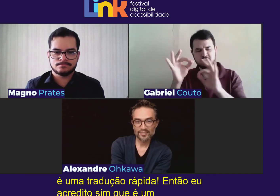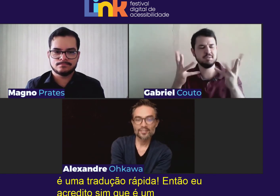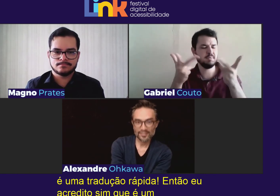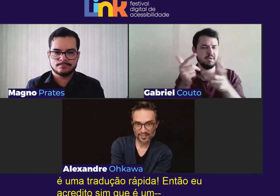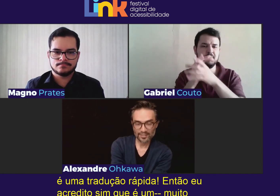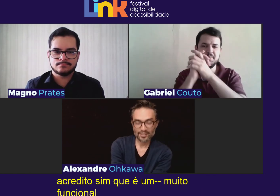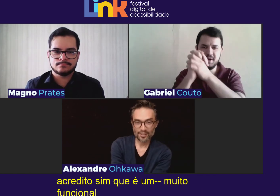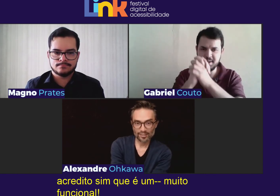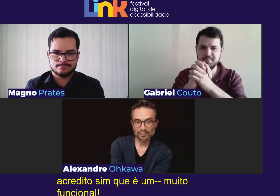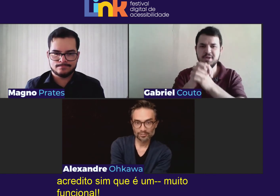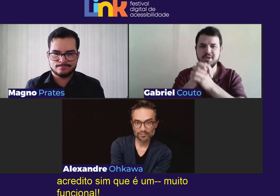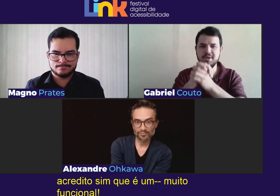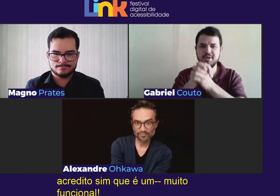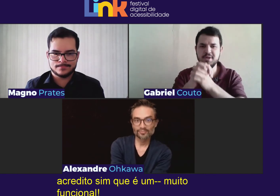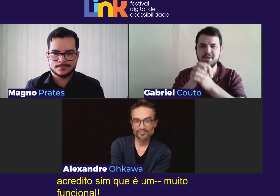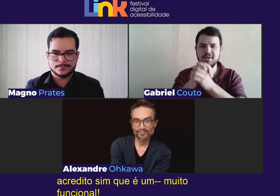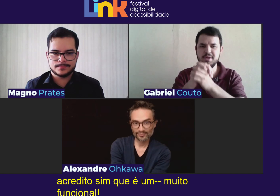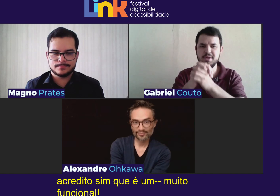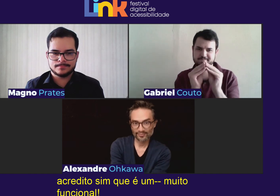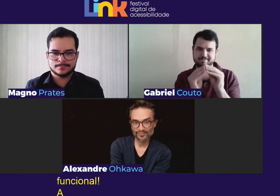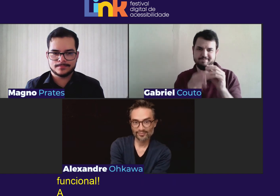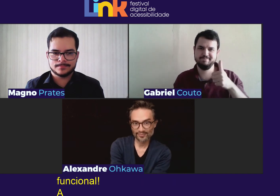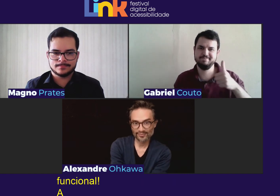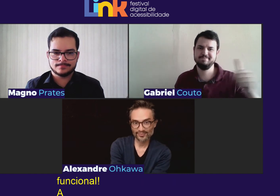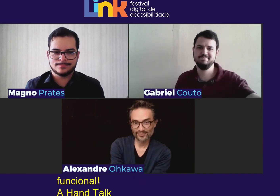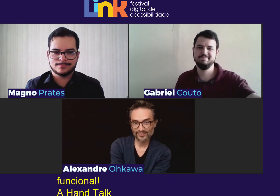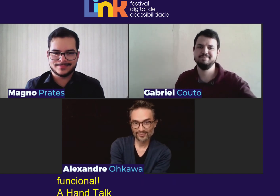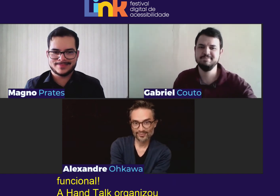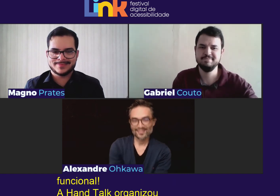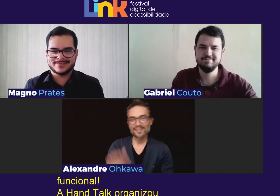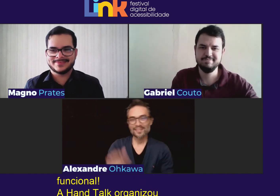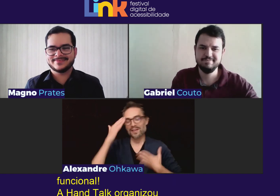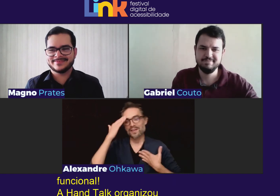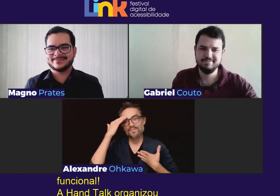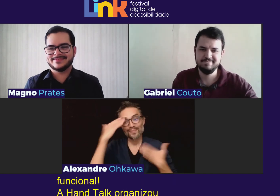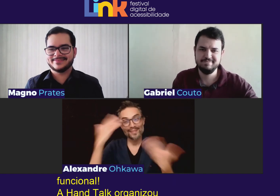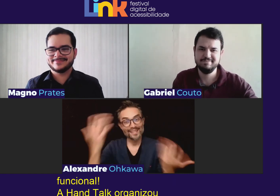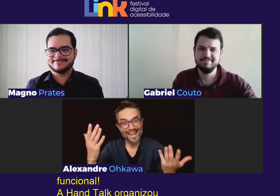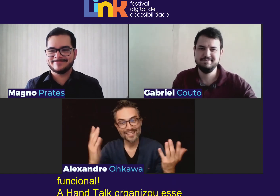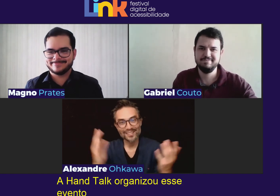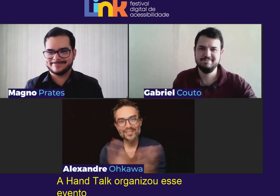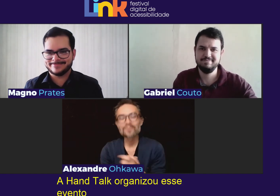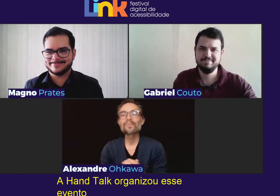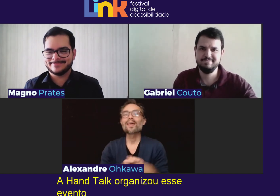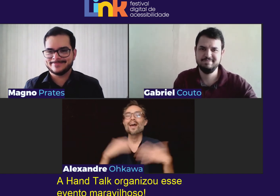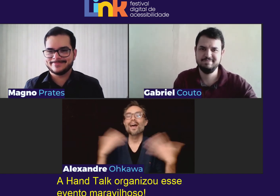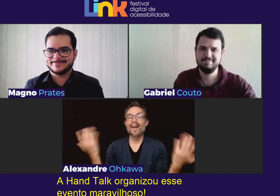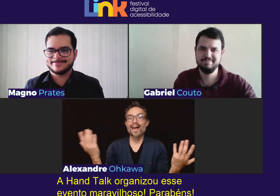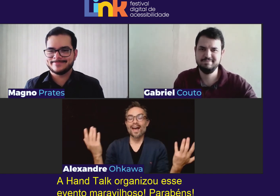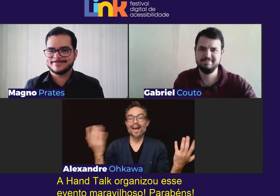A Rendital que organizou esse evento maravilhoso. Parabéns, e é somente isso que eu gostaria de complementar.